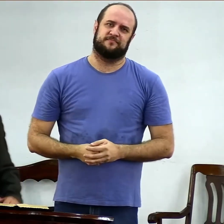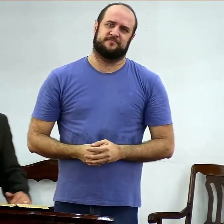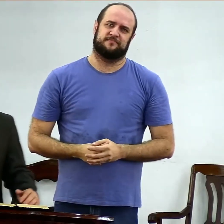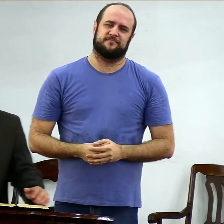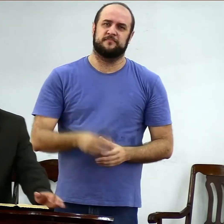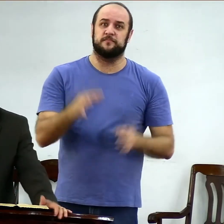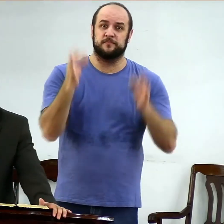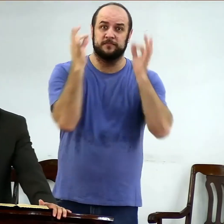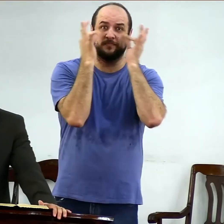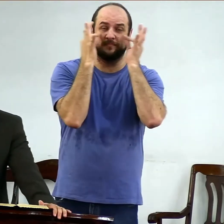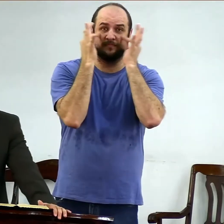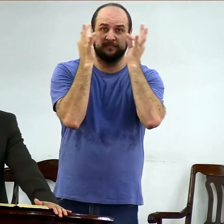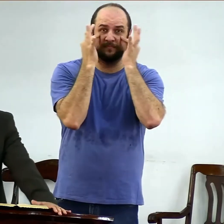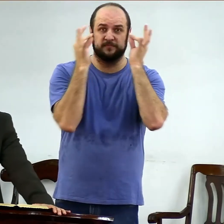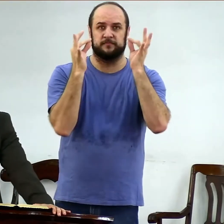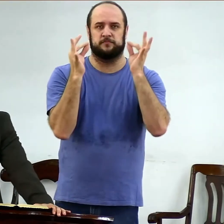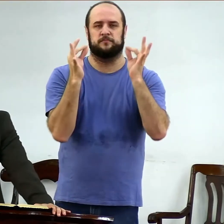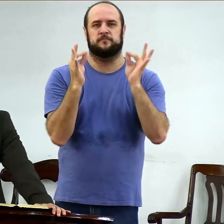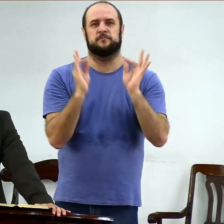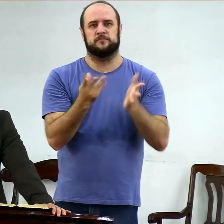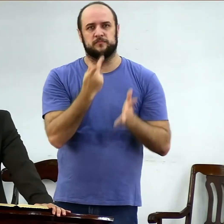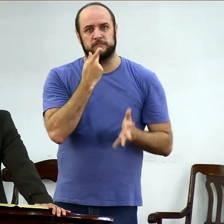Presta atenção nessa afirmação que eu vou fazer agora.